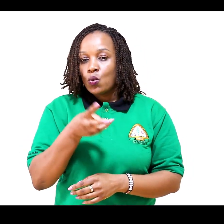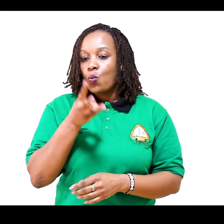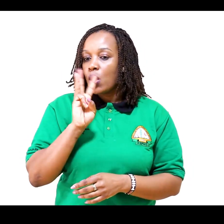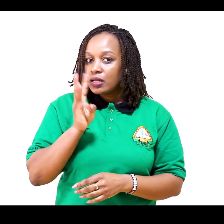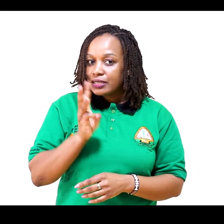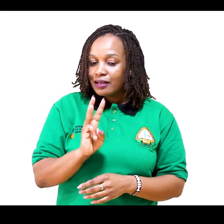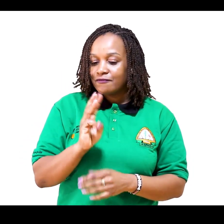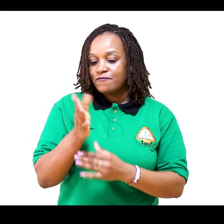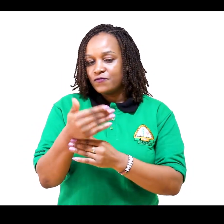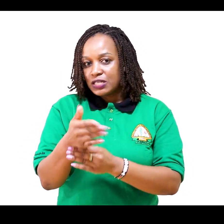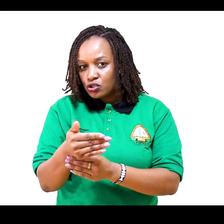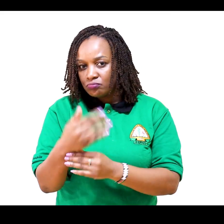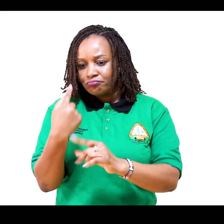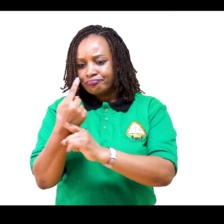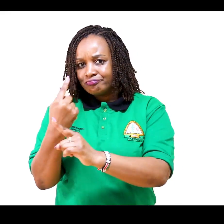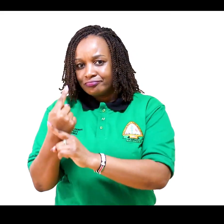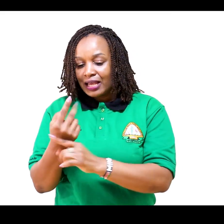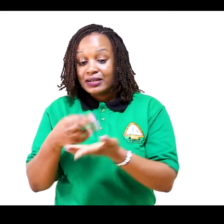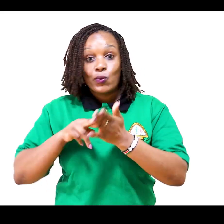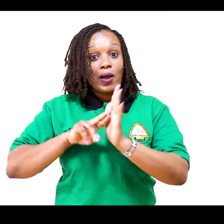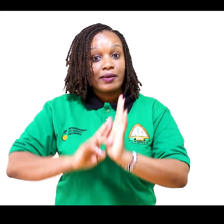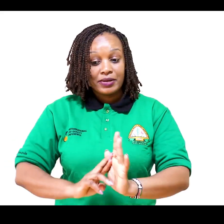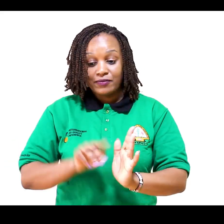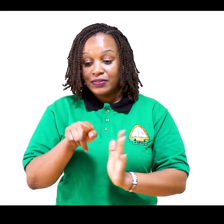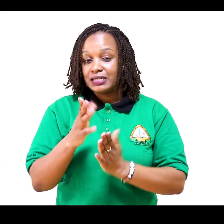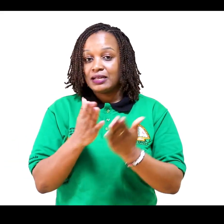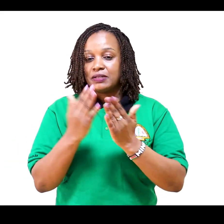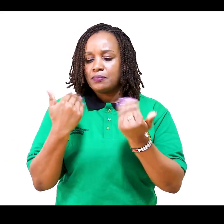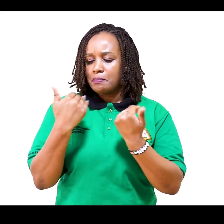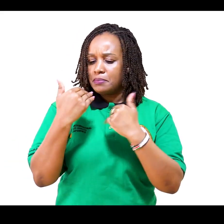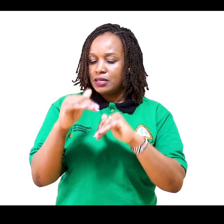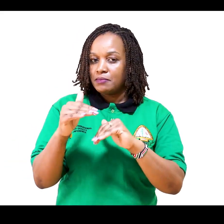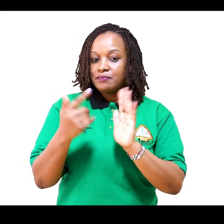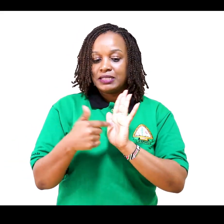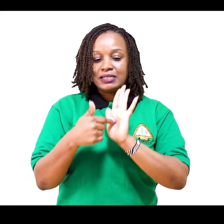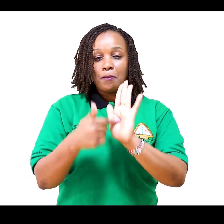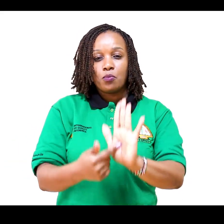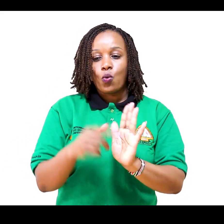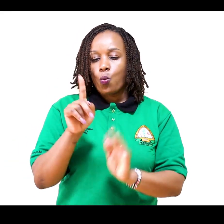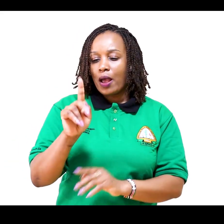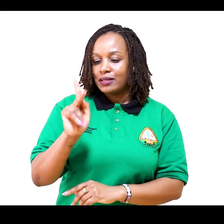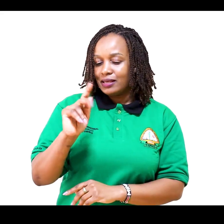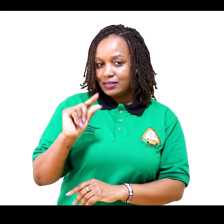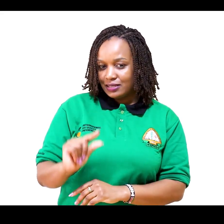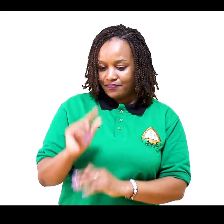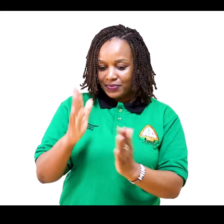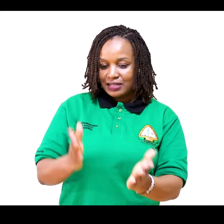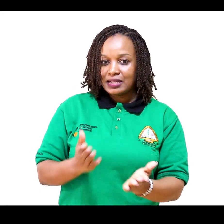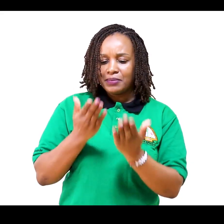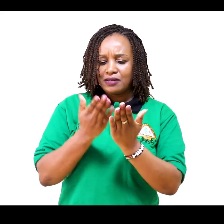maji, mchanga, samaki, mahitaji ya huduma hii ni sampuli ya chini ya kilo 1 iliyowasilishwa